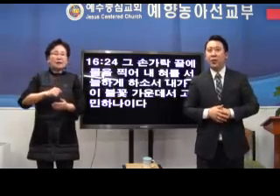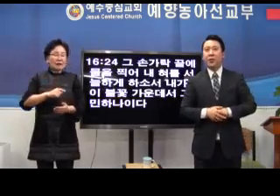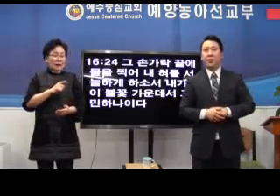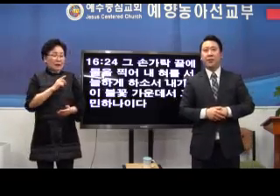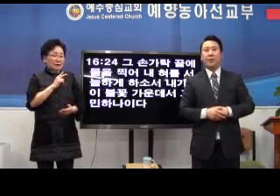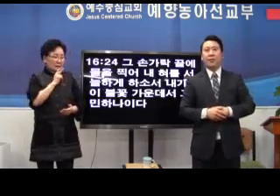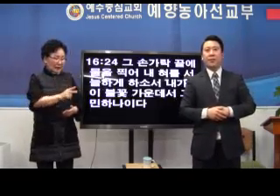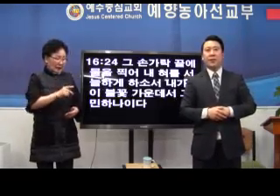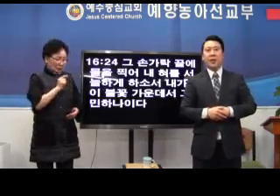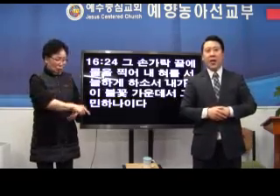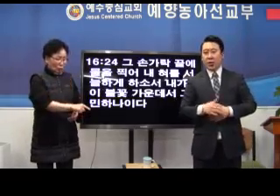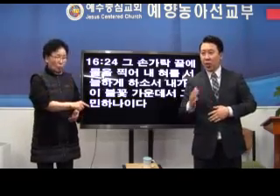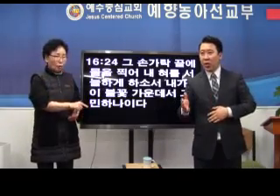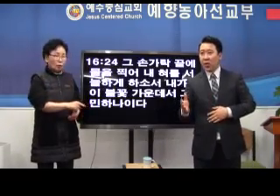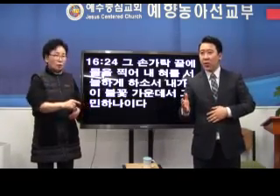너는 살아서